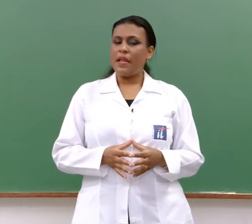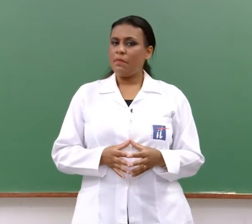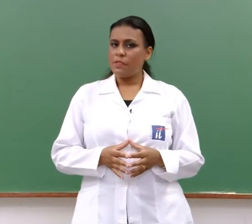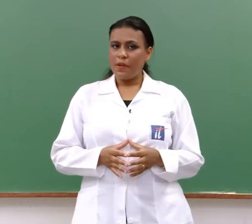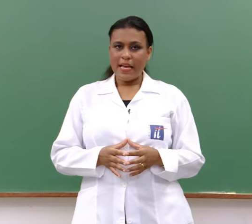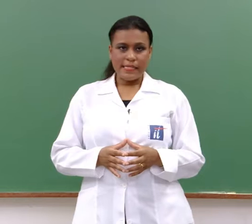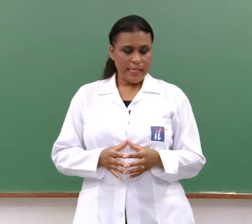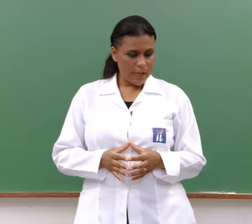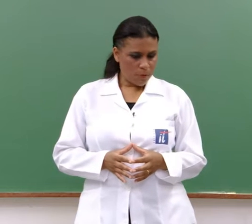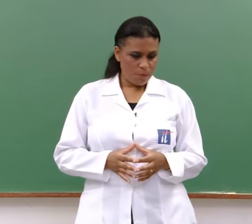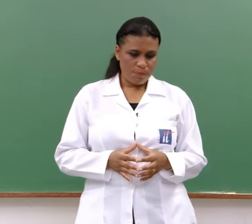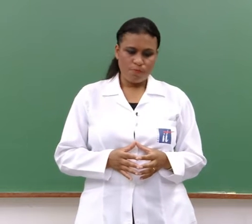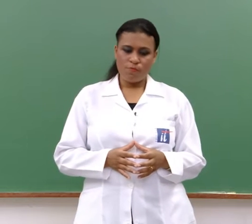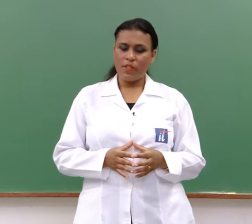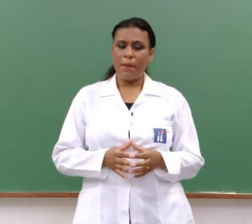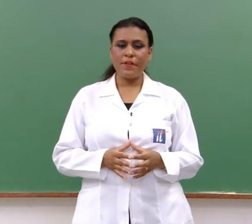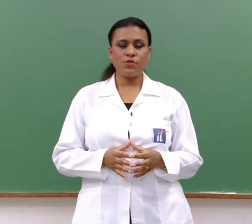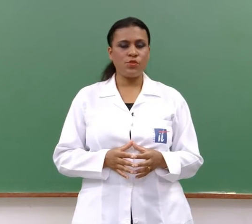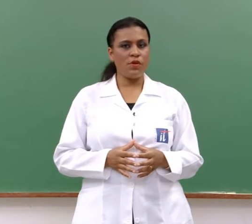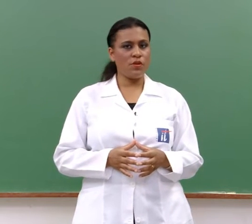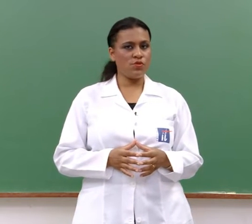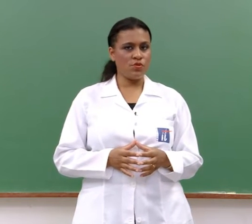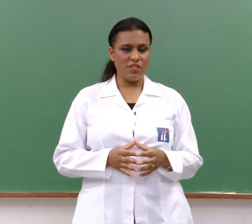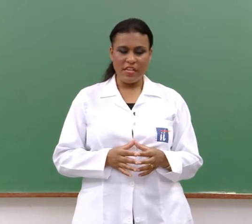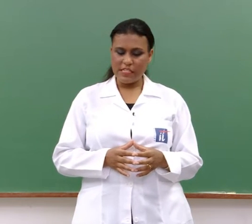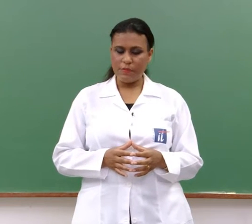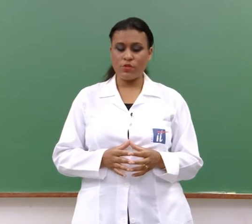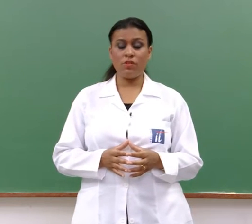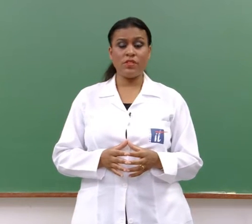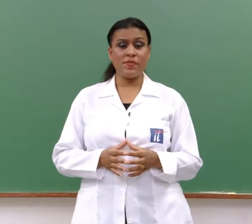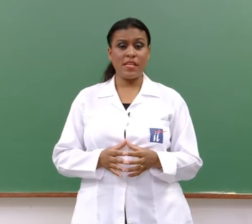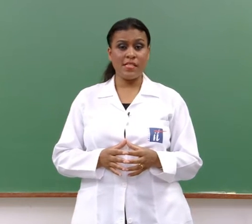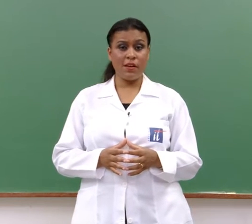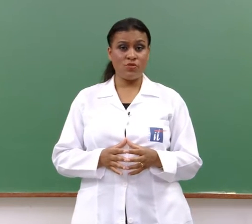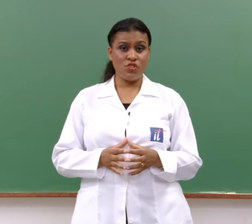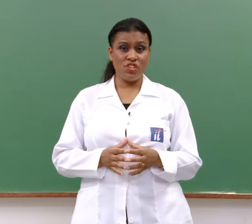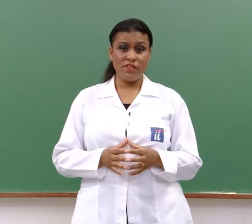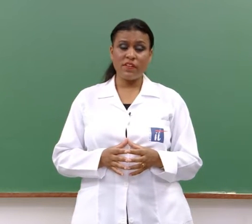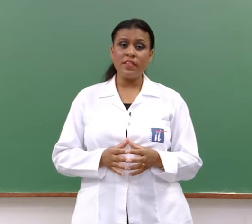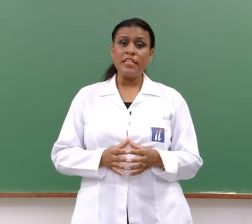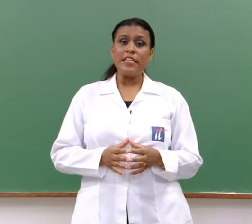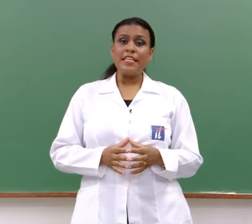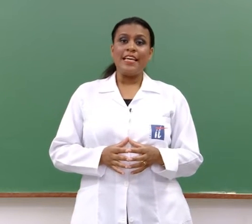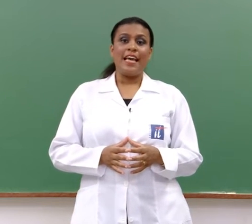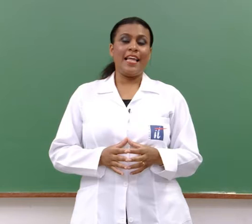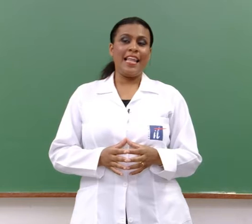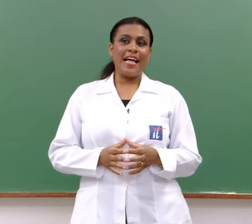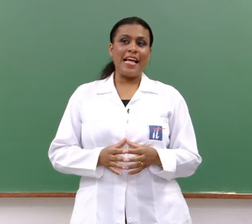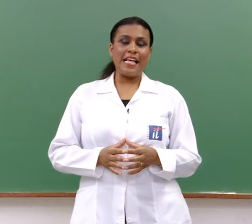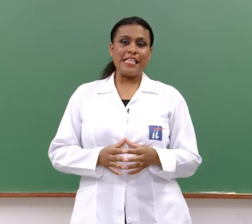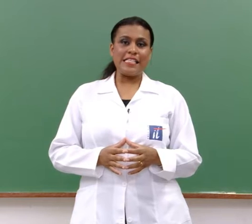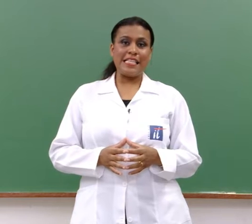minha experiência, não. A pessoa com surdez, a pessoa com deficiência auditiva, ela